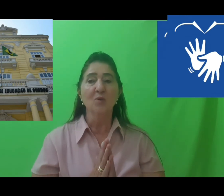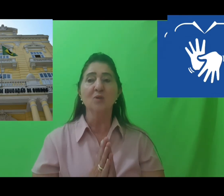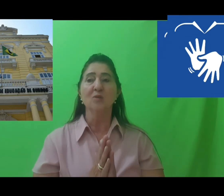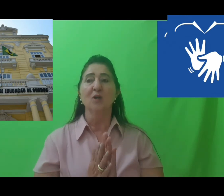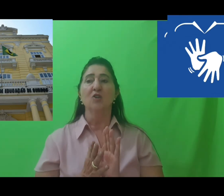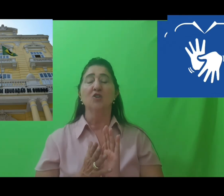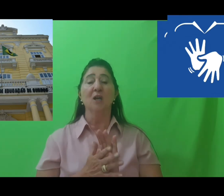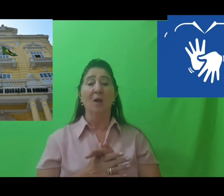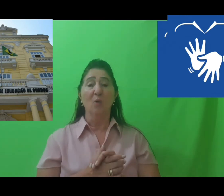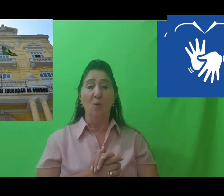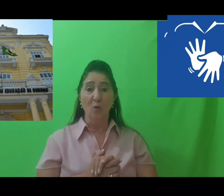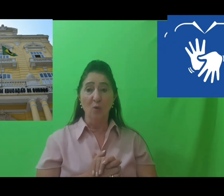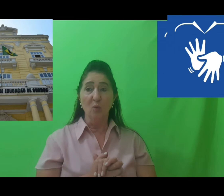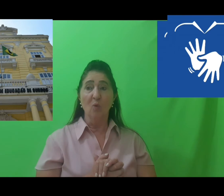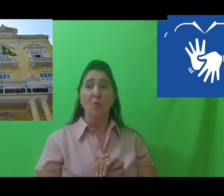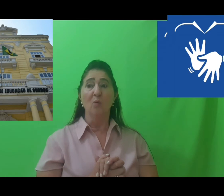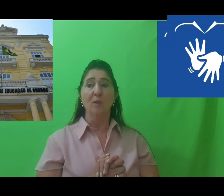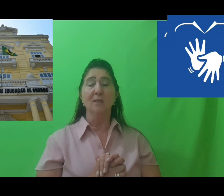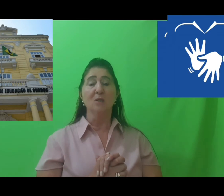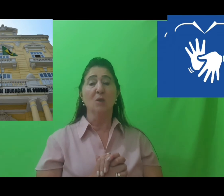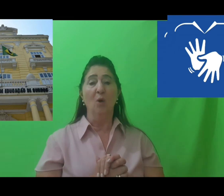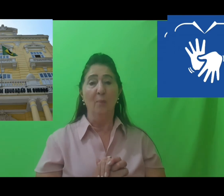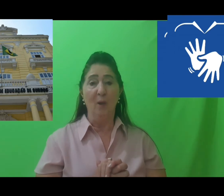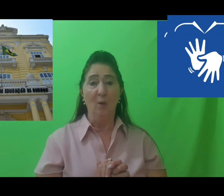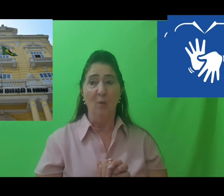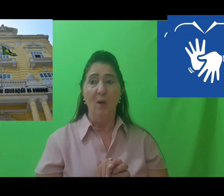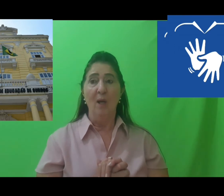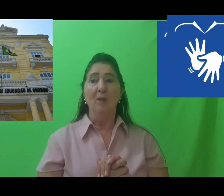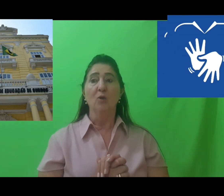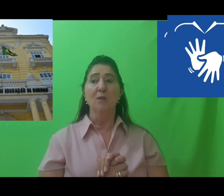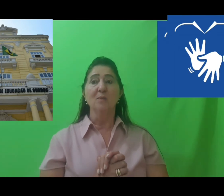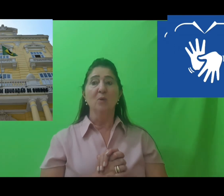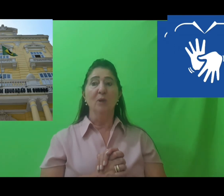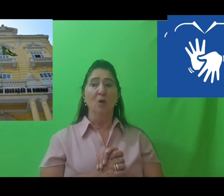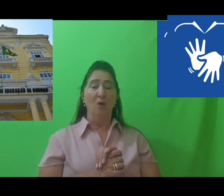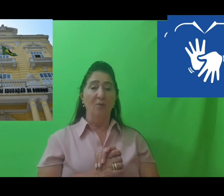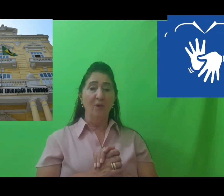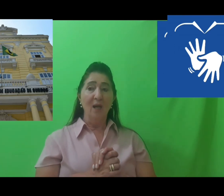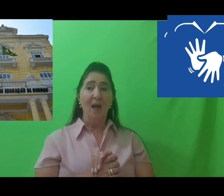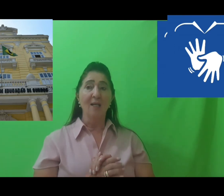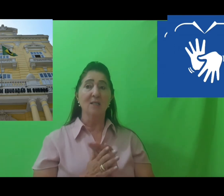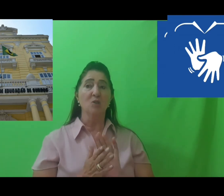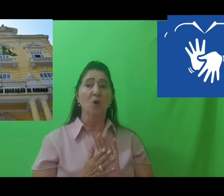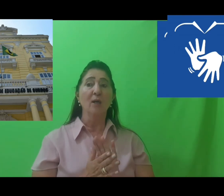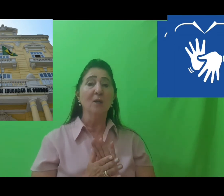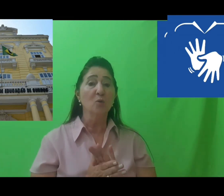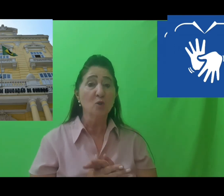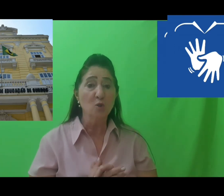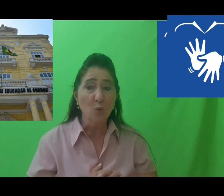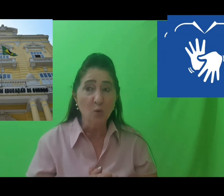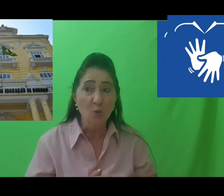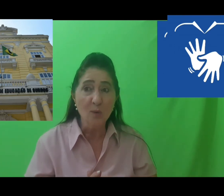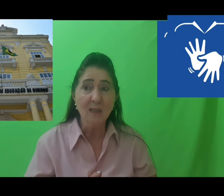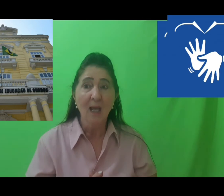vimos, de acordo com Strobel, 2009, a história dos surdos